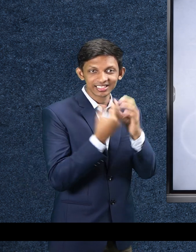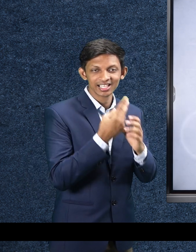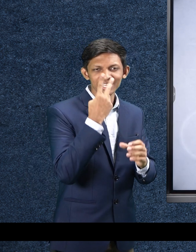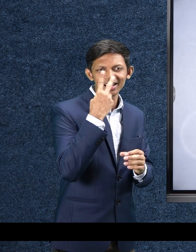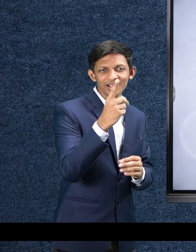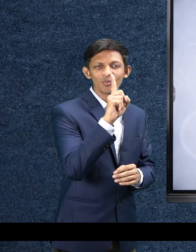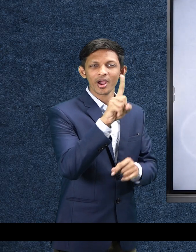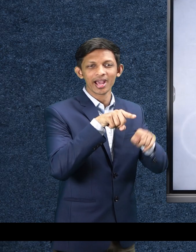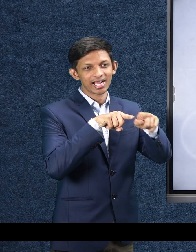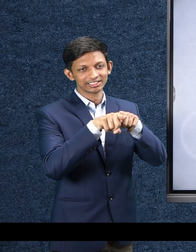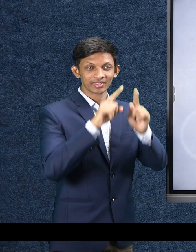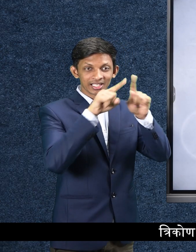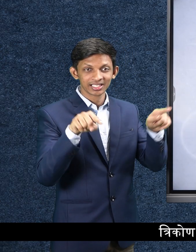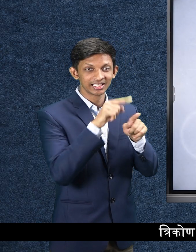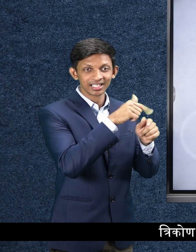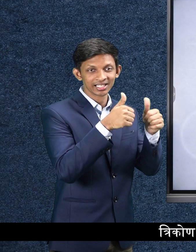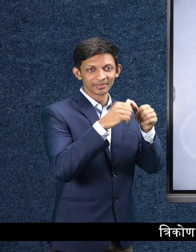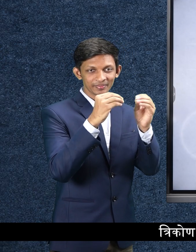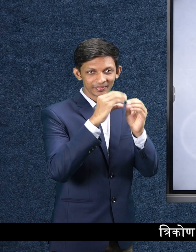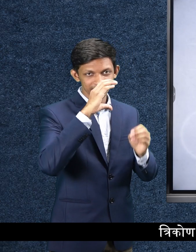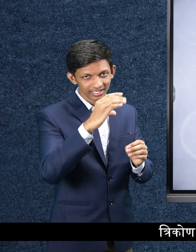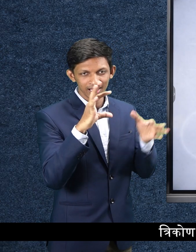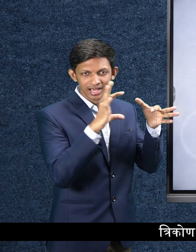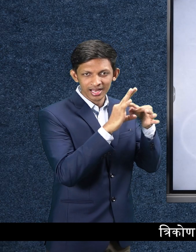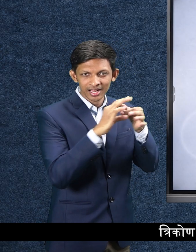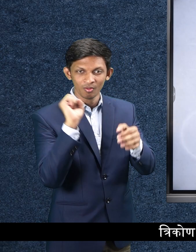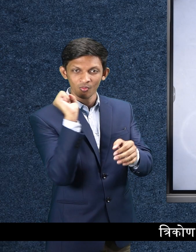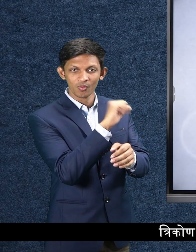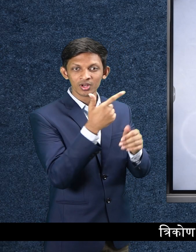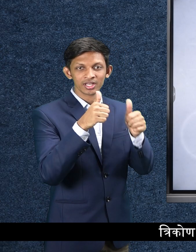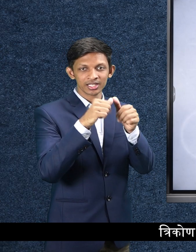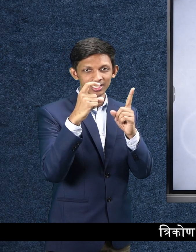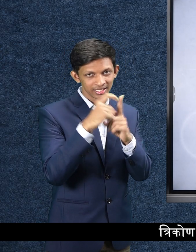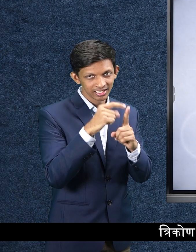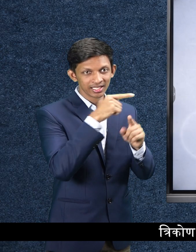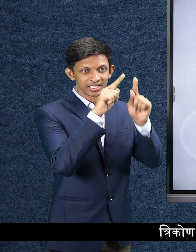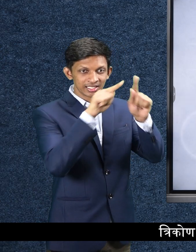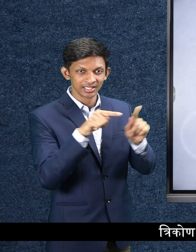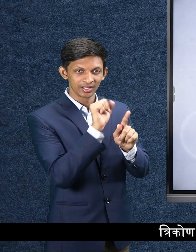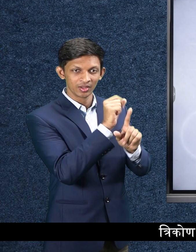उदाहरण: त्रिकोण ABC मध्ये सेक AD हे कोन द्विक्षेत्र आहे.